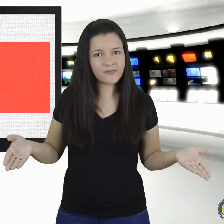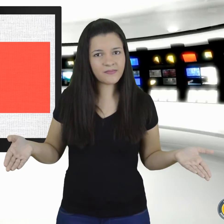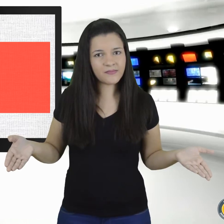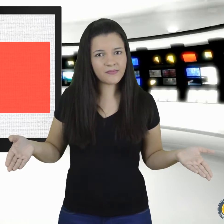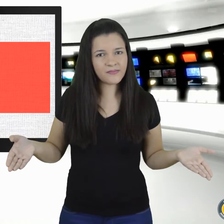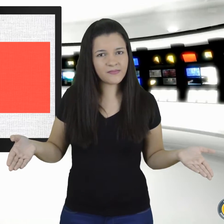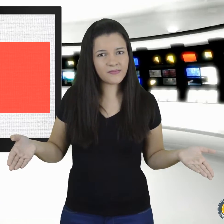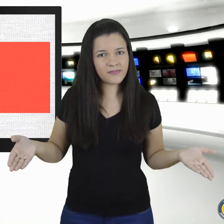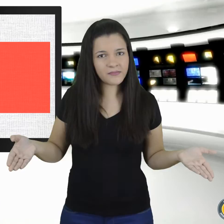https://aacd.org.br/como-ajudar/,